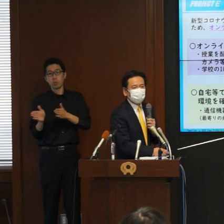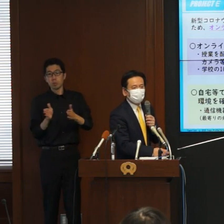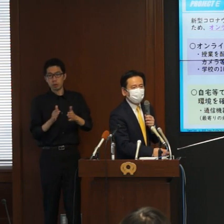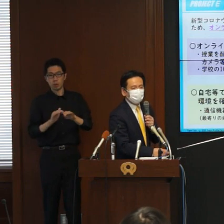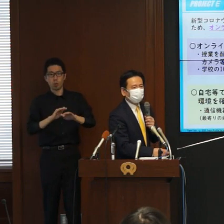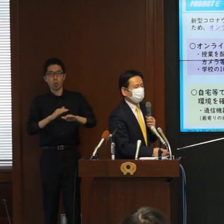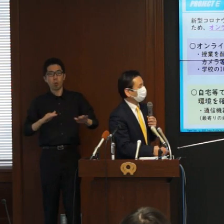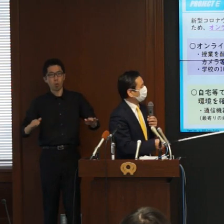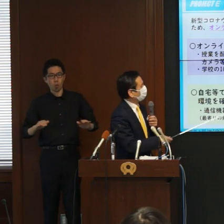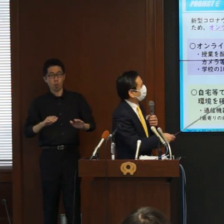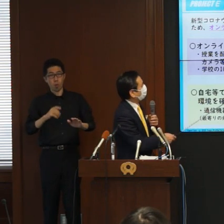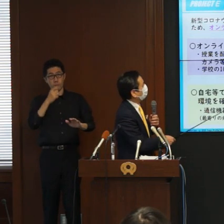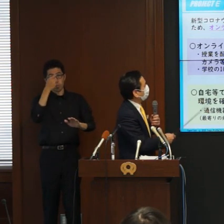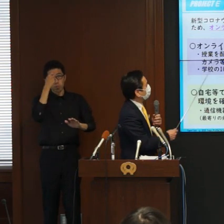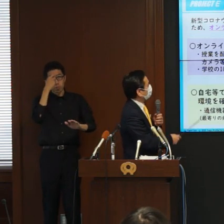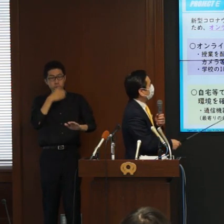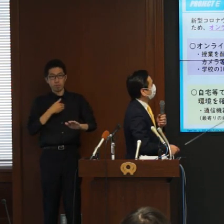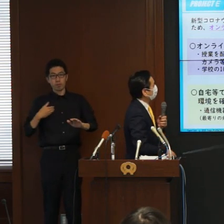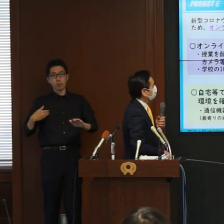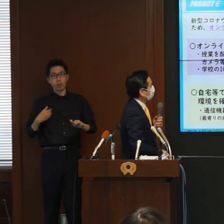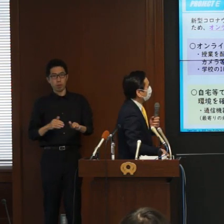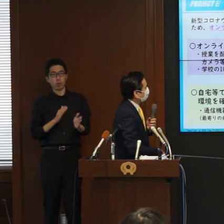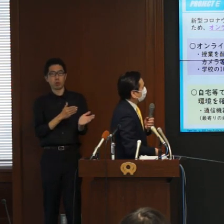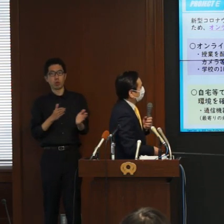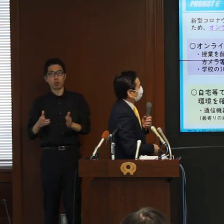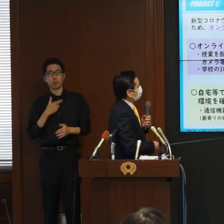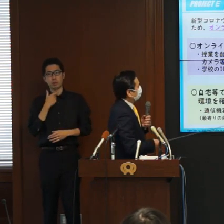環境にしていきたいと思う予算でございます。